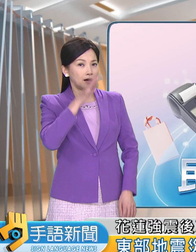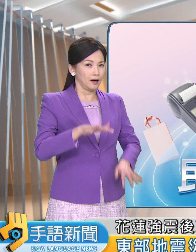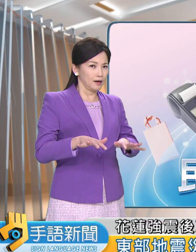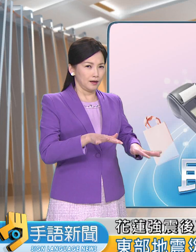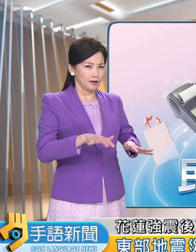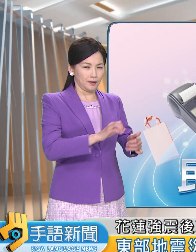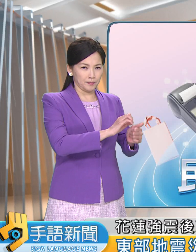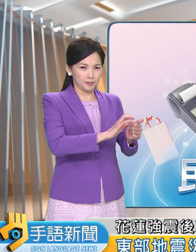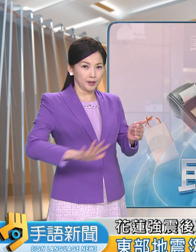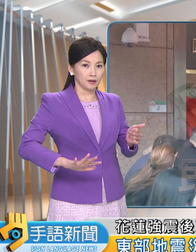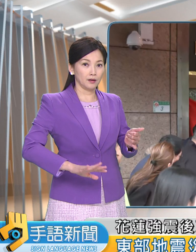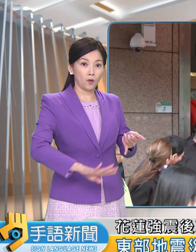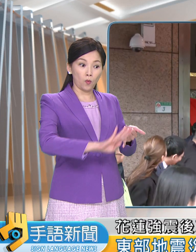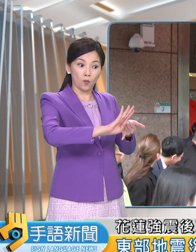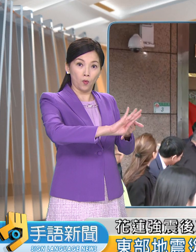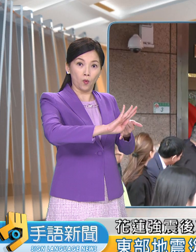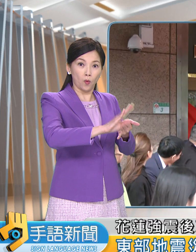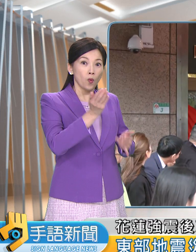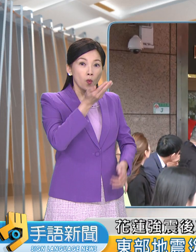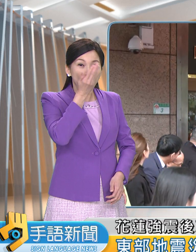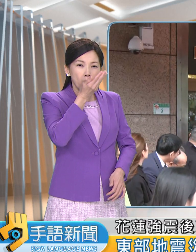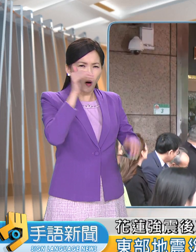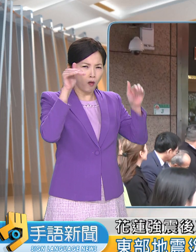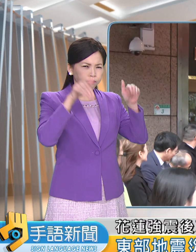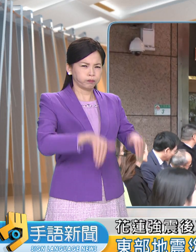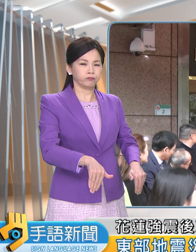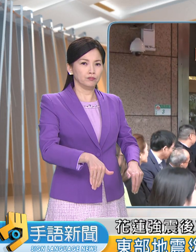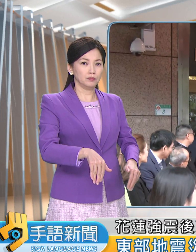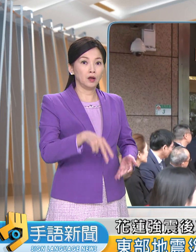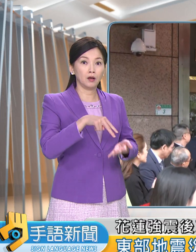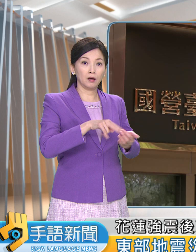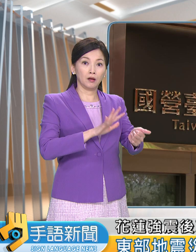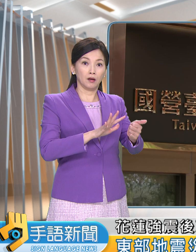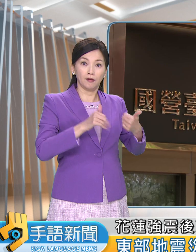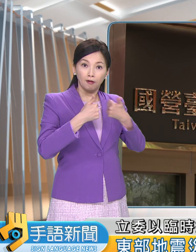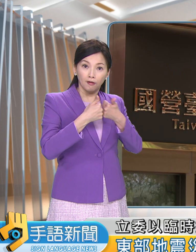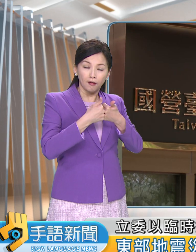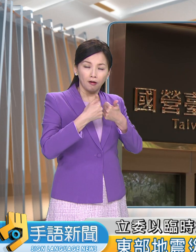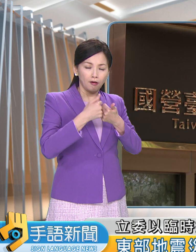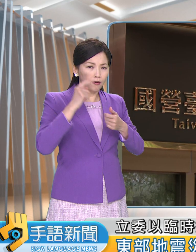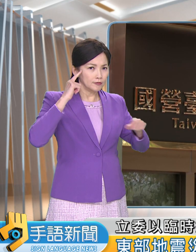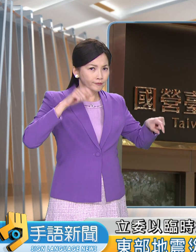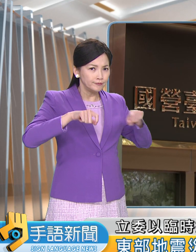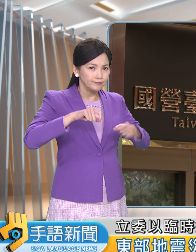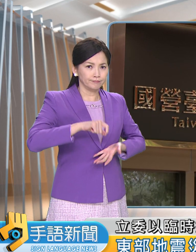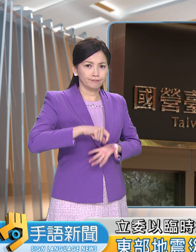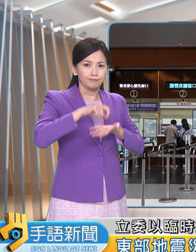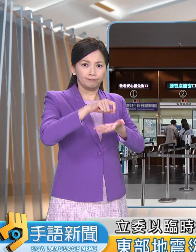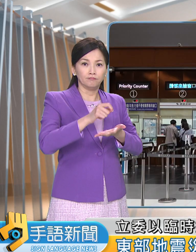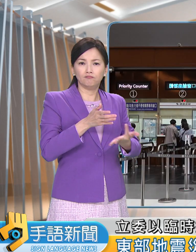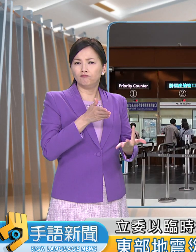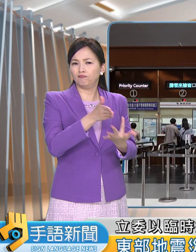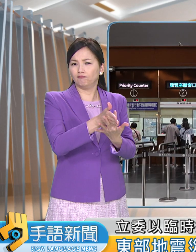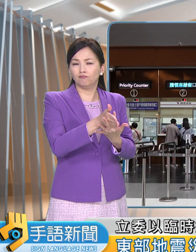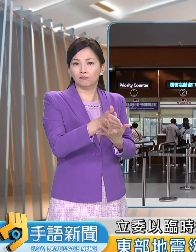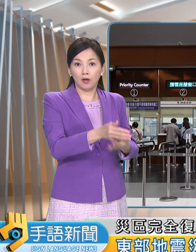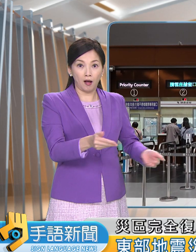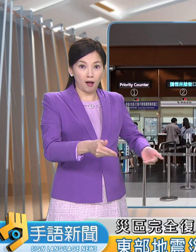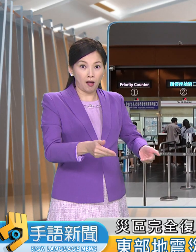花莲强震后，东部观光大受影响，立委以临时提案通过，灾区完